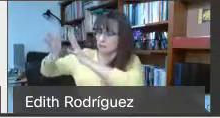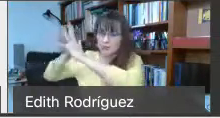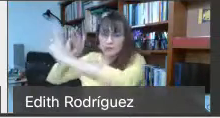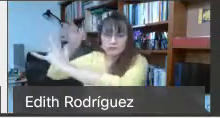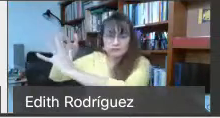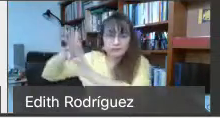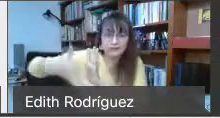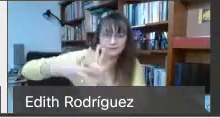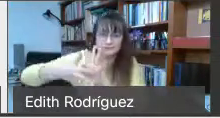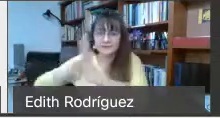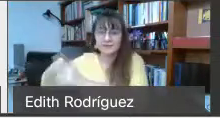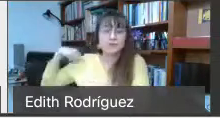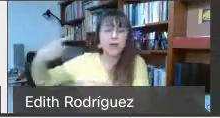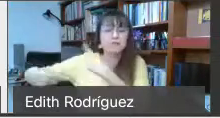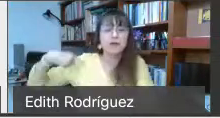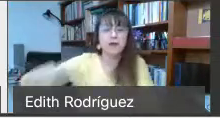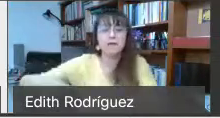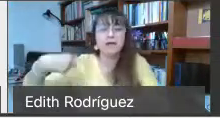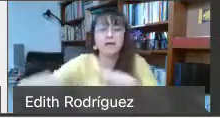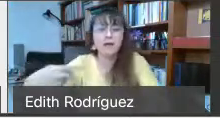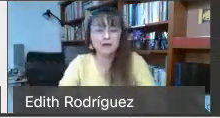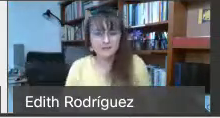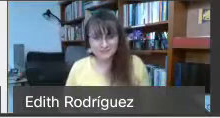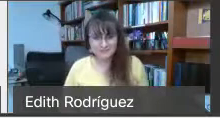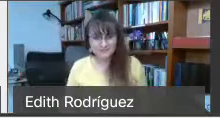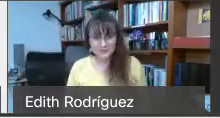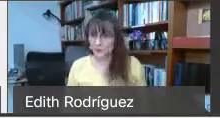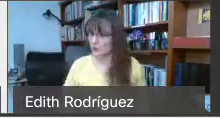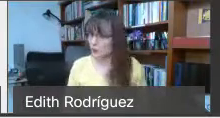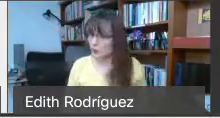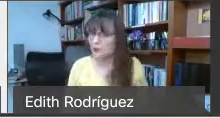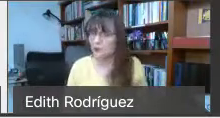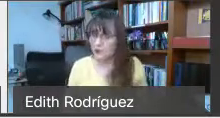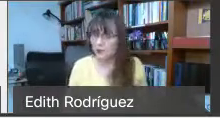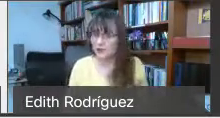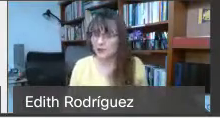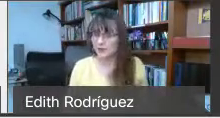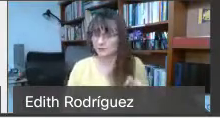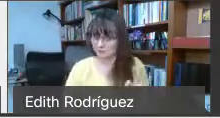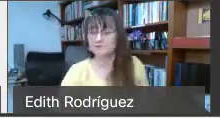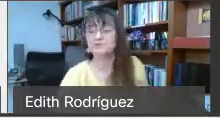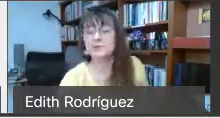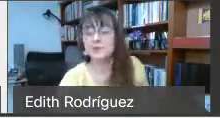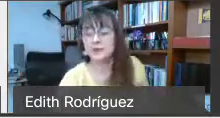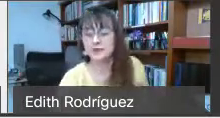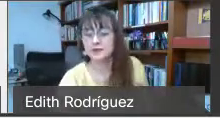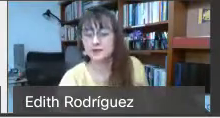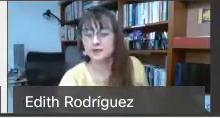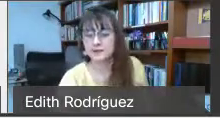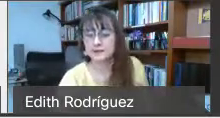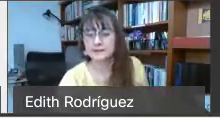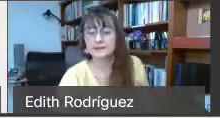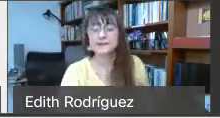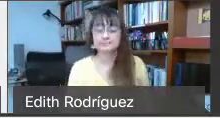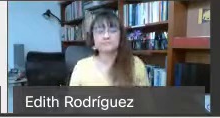historia, bueno, de diferentes temas que se puede, por supuesto, realizar en lengua de señas colombiana.